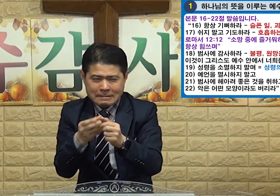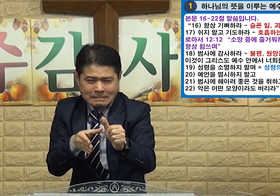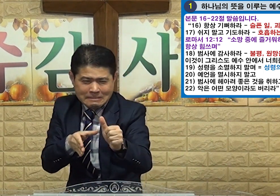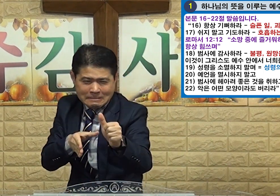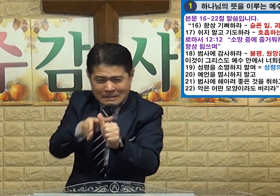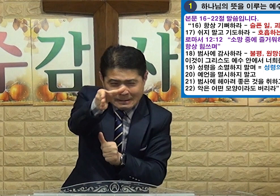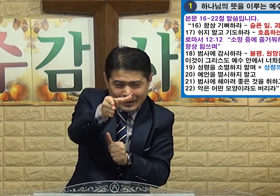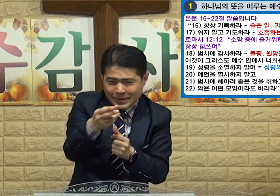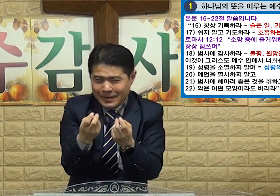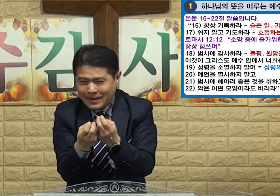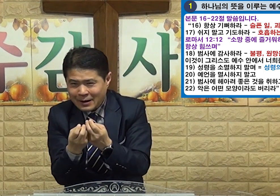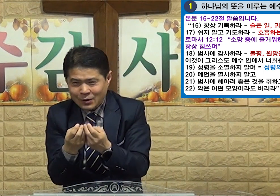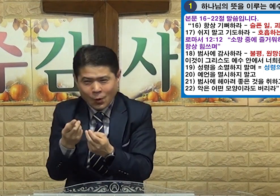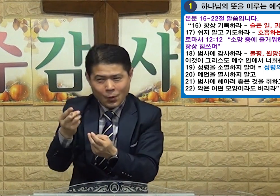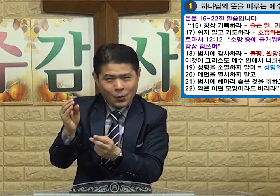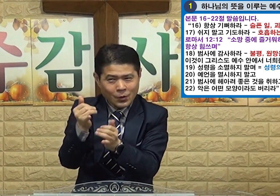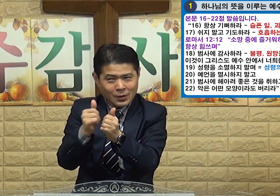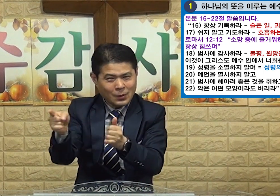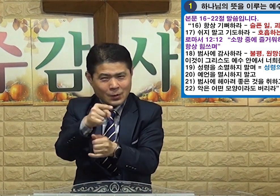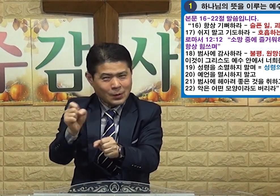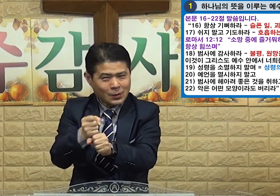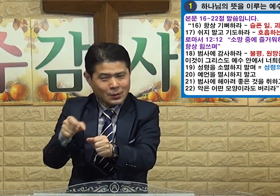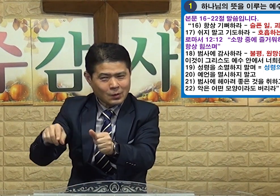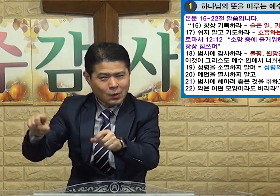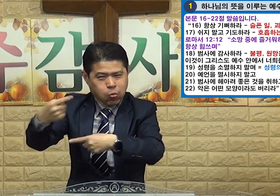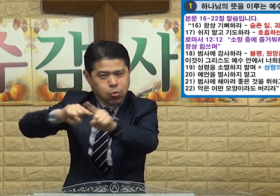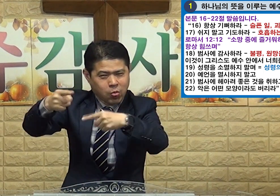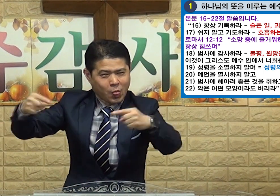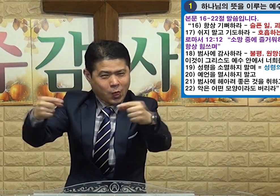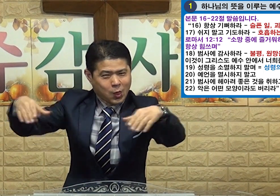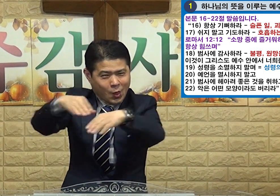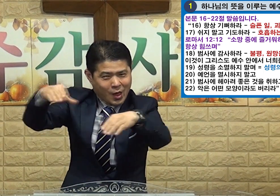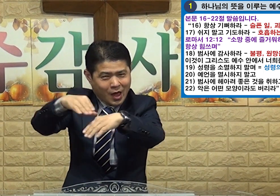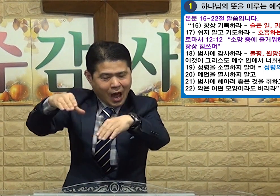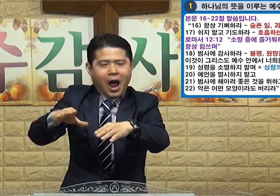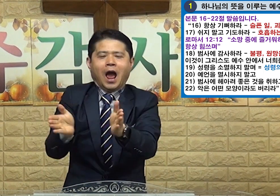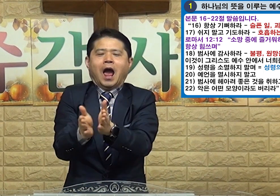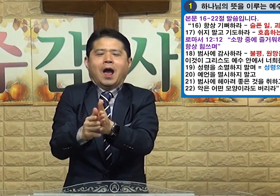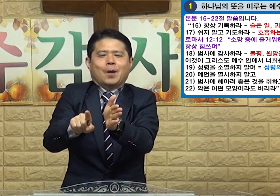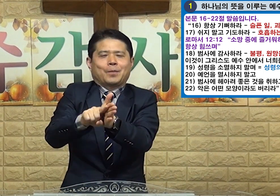정말로 질투가 강하며 사람들을 해치기 위해서 서로 간에